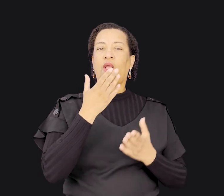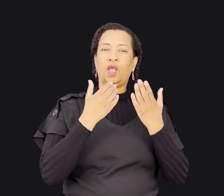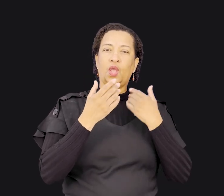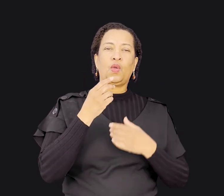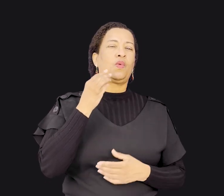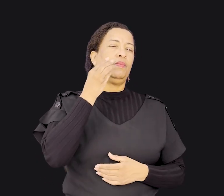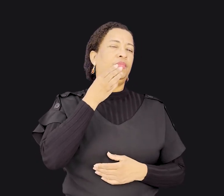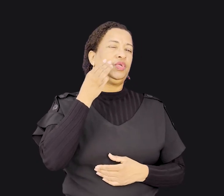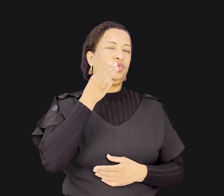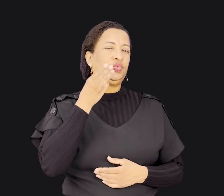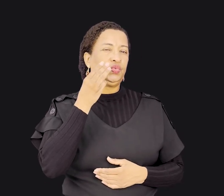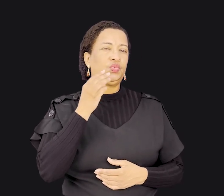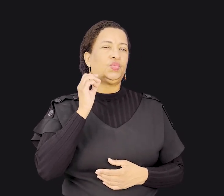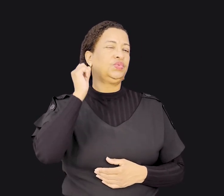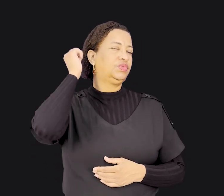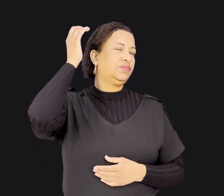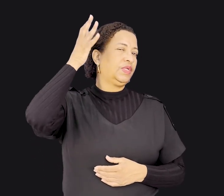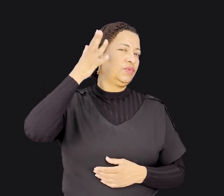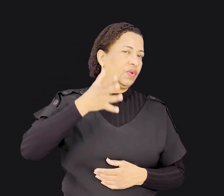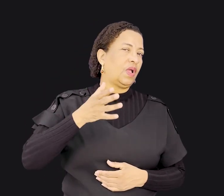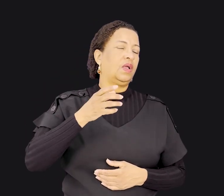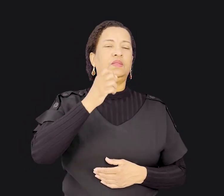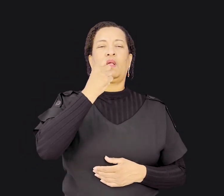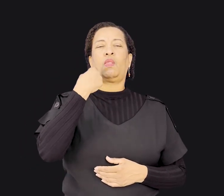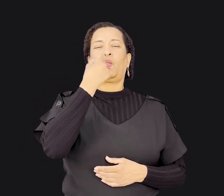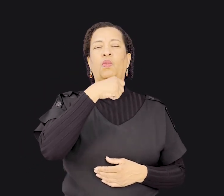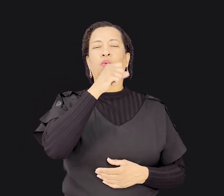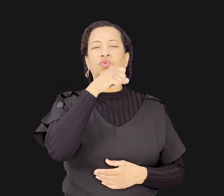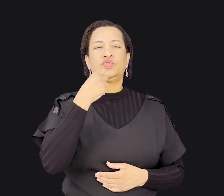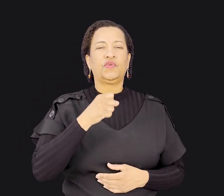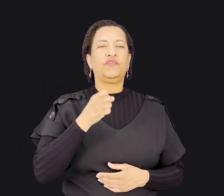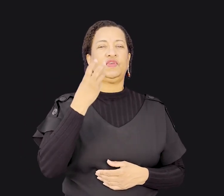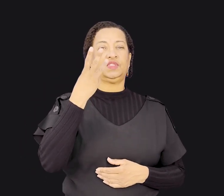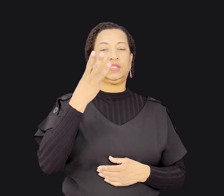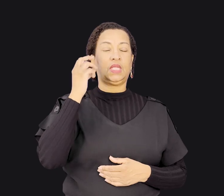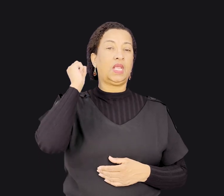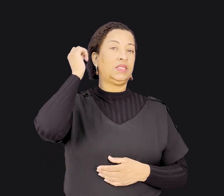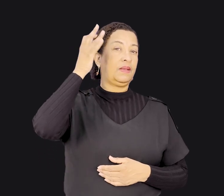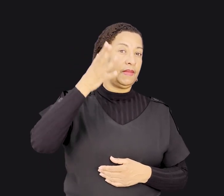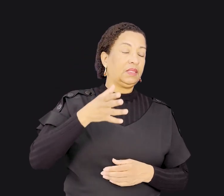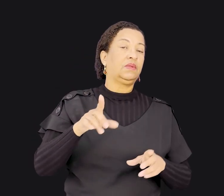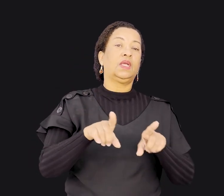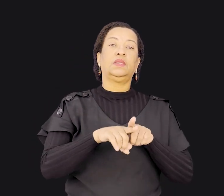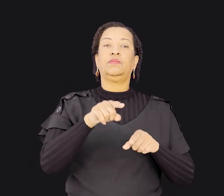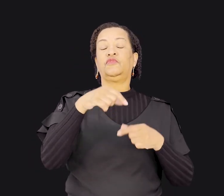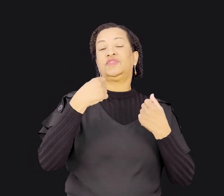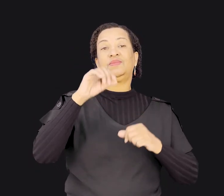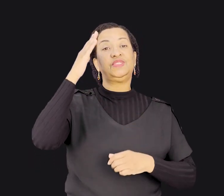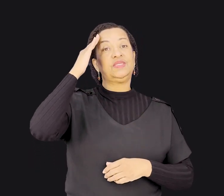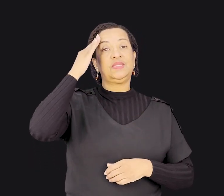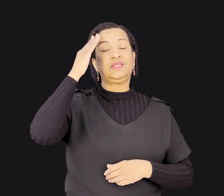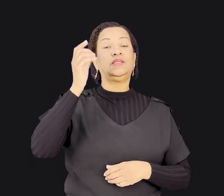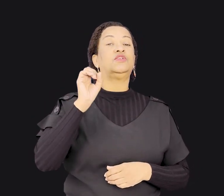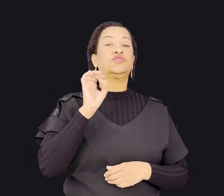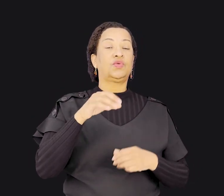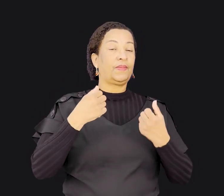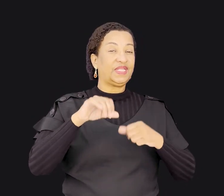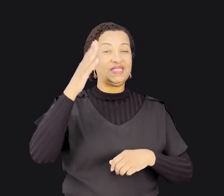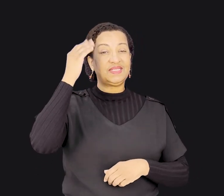noite ou tomar algum sorvete de sabor esquisito às 3 da manhã, você não precisa entender isso, só precisa saber o que ela